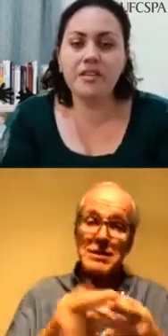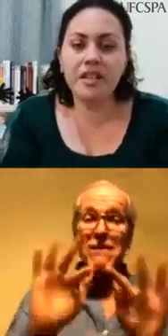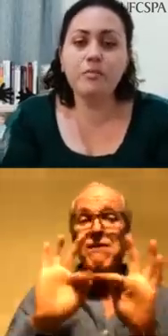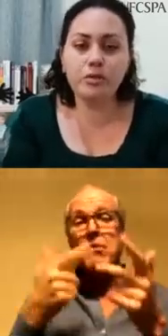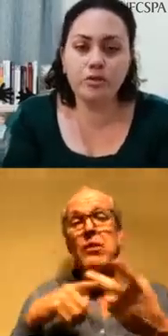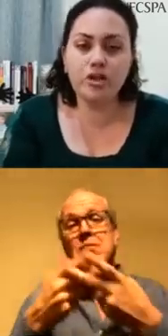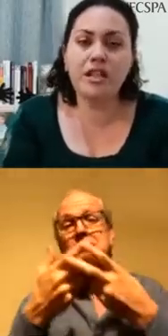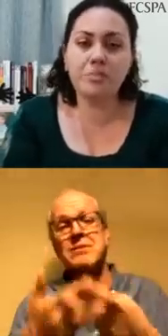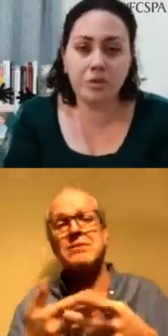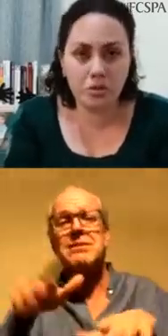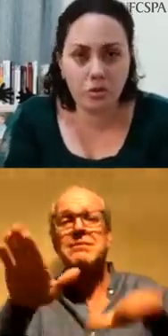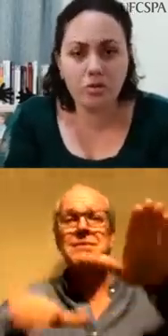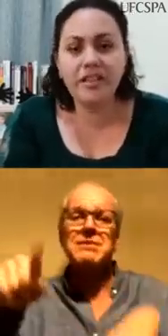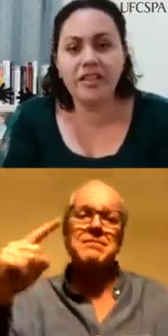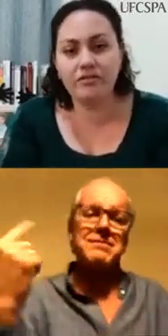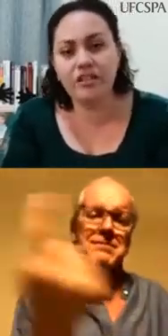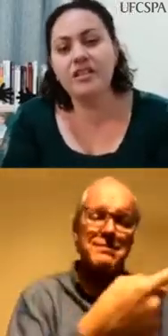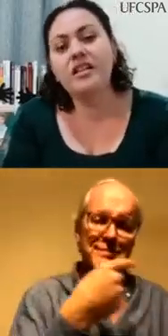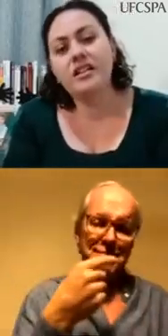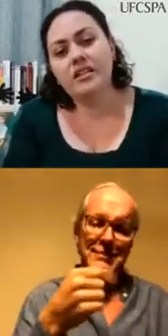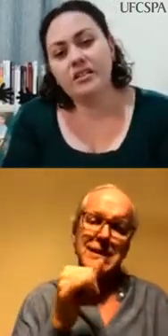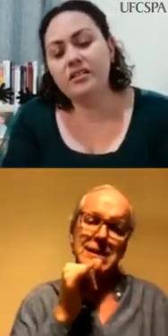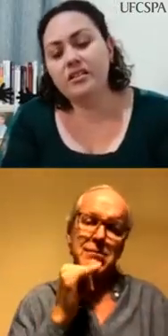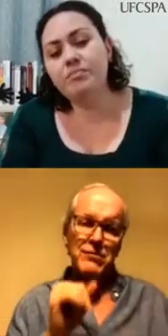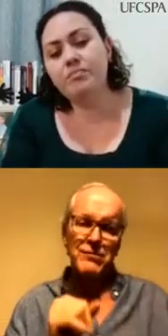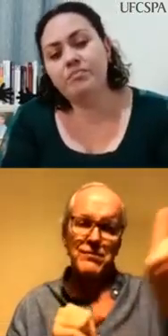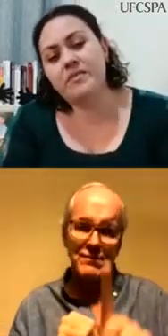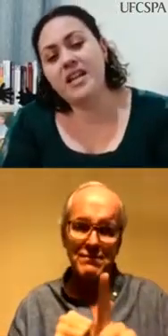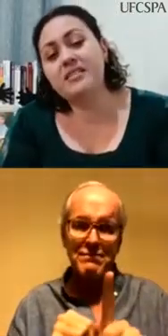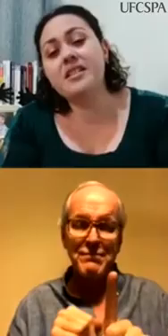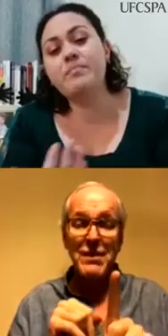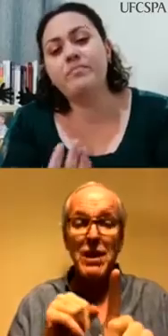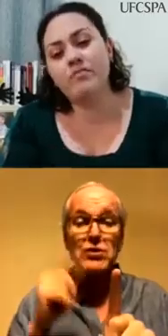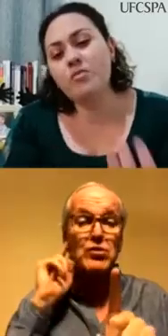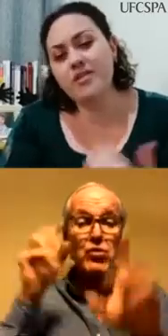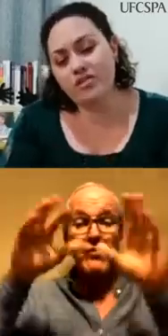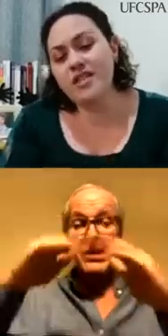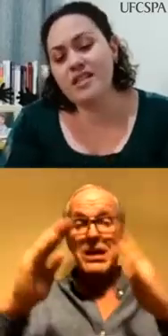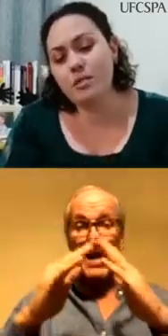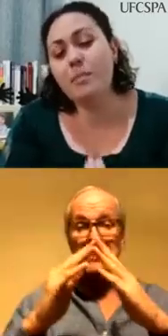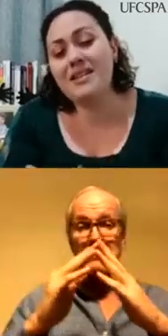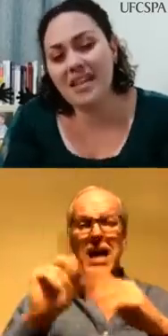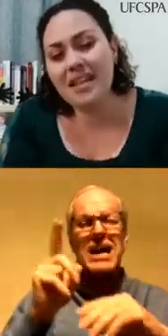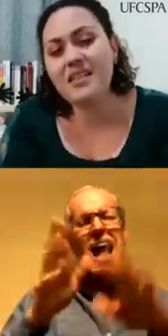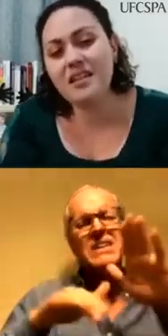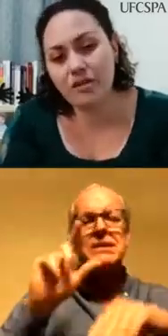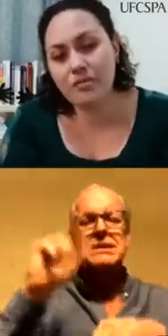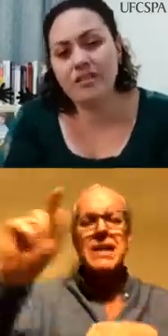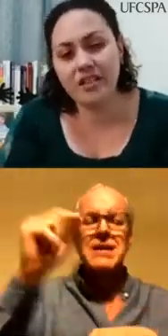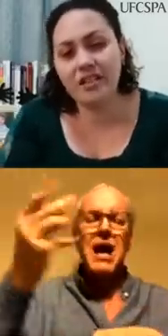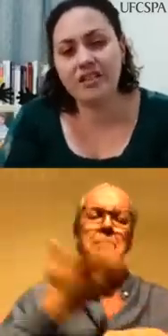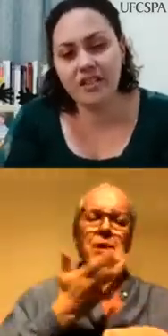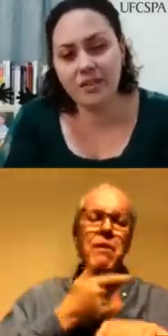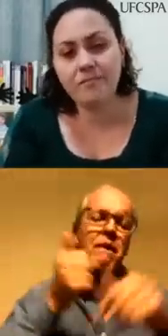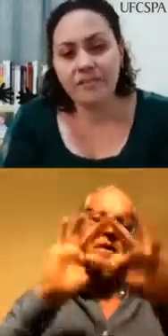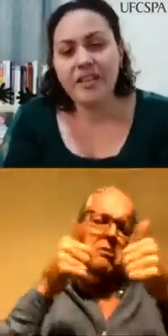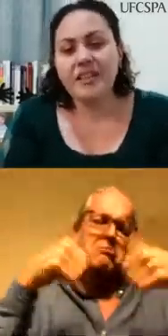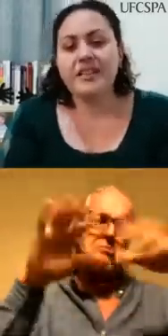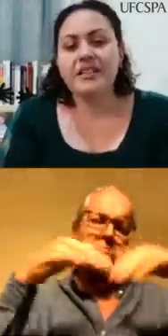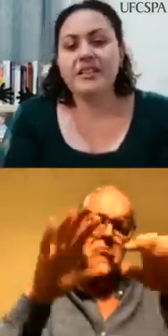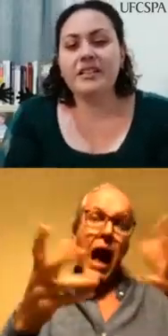vai depender muito de cada pessoa, tem que haver certas, vamos dizer assim, uma paciência que a família tenha que